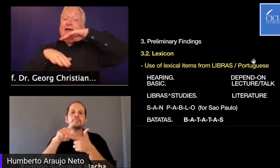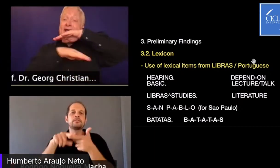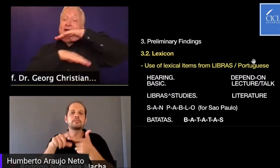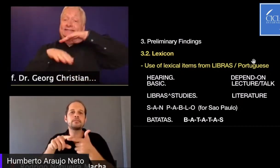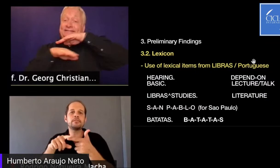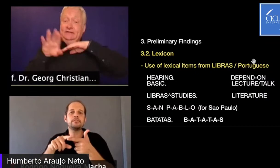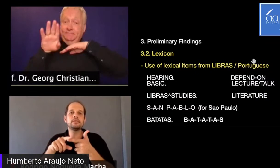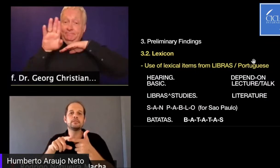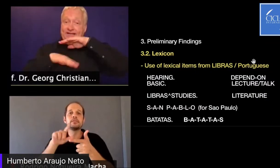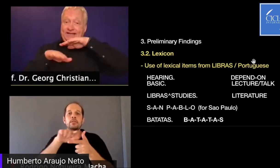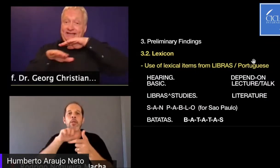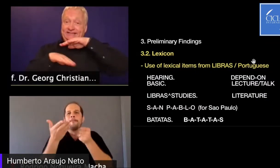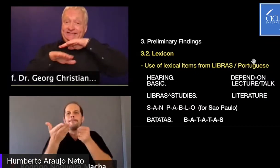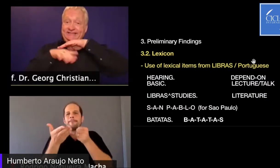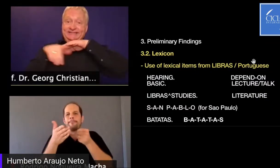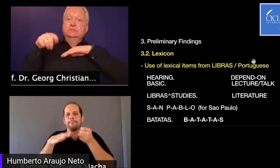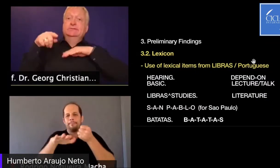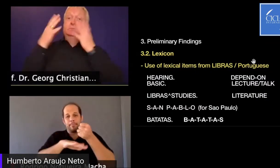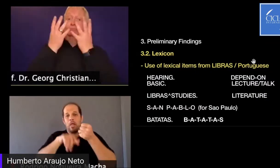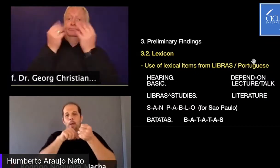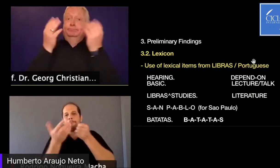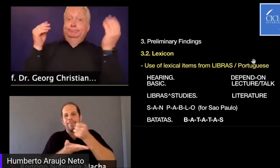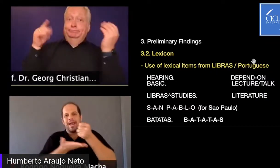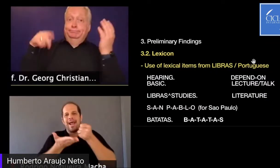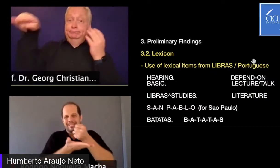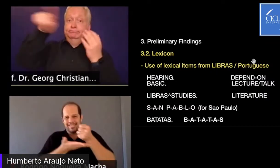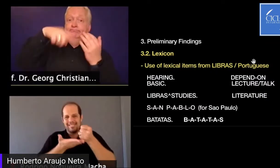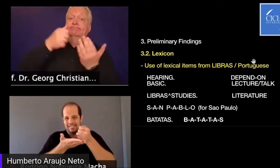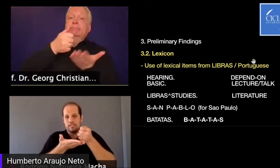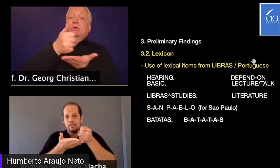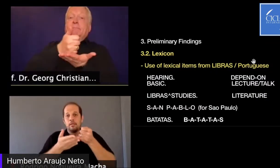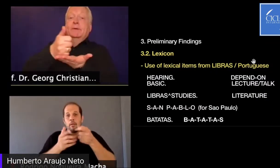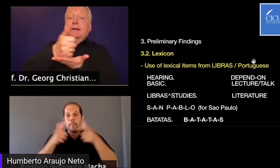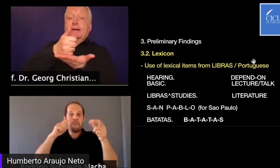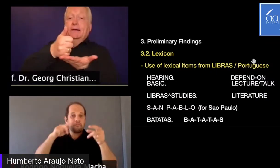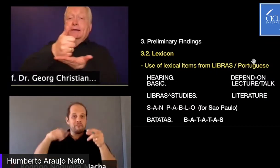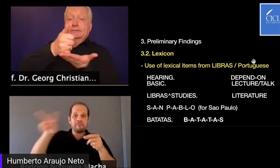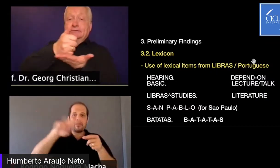mas com uma mudança de configuração. Você tem um sinal de básico,